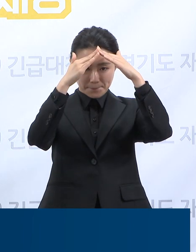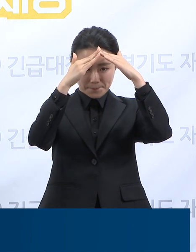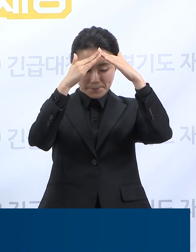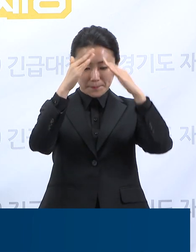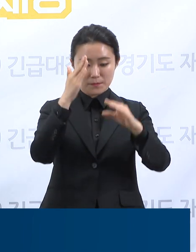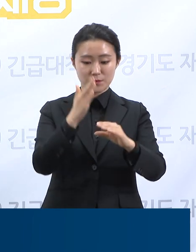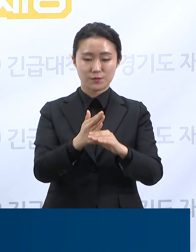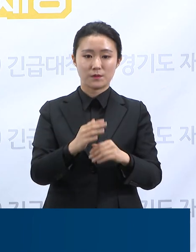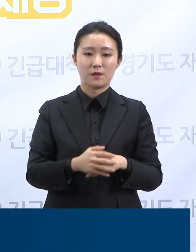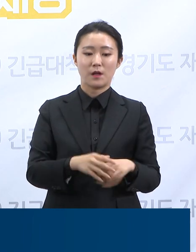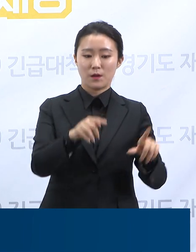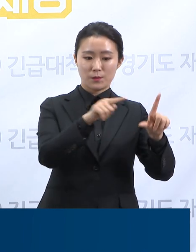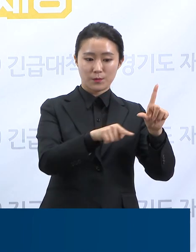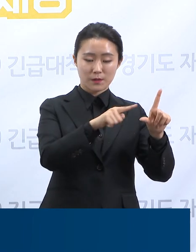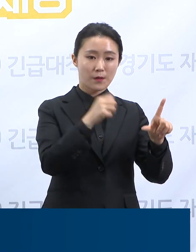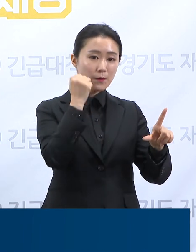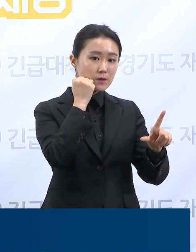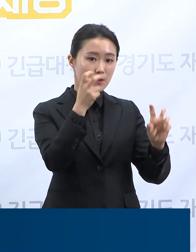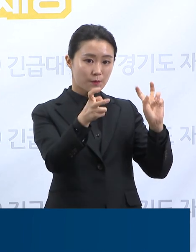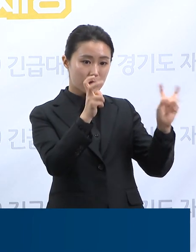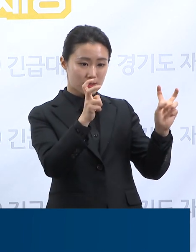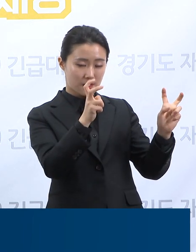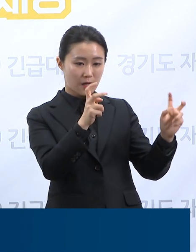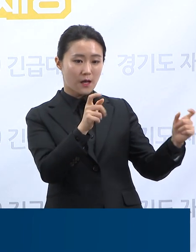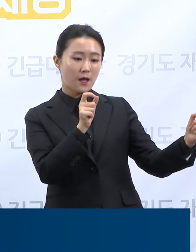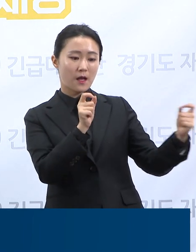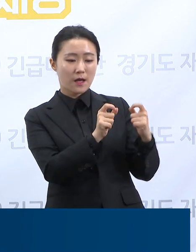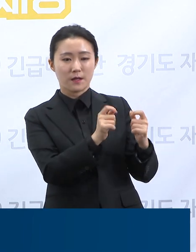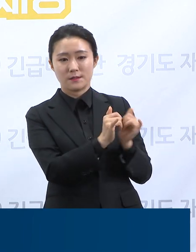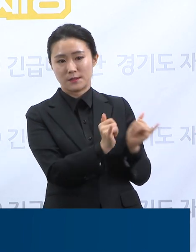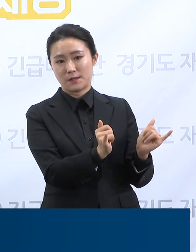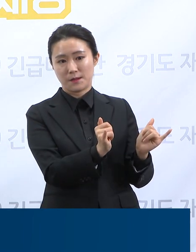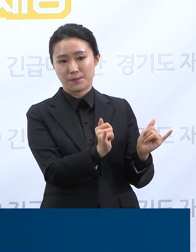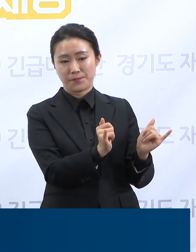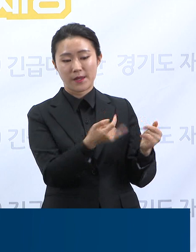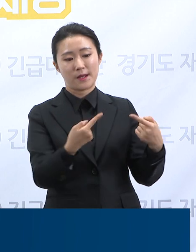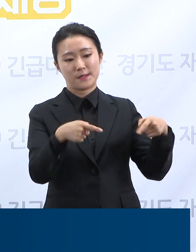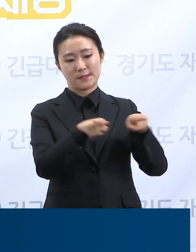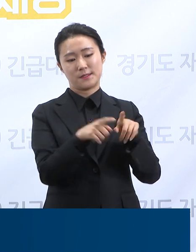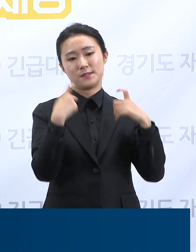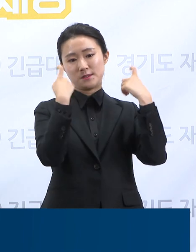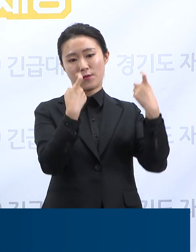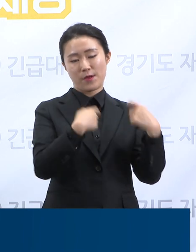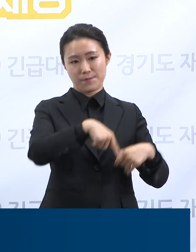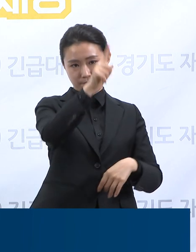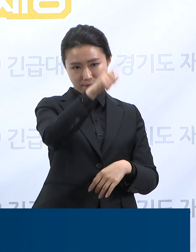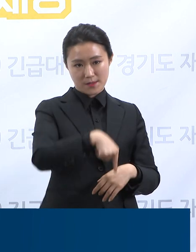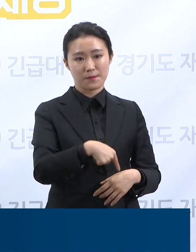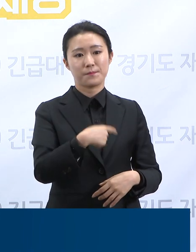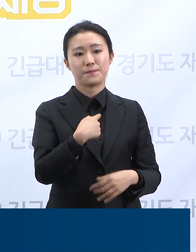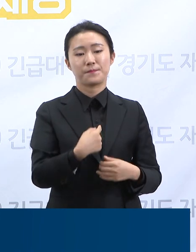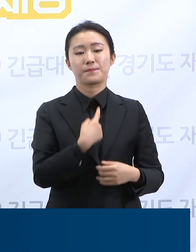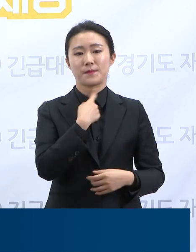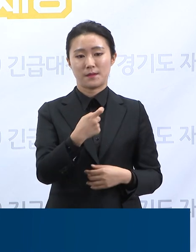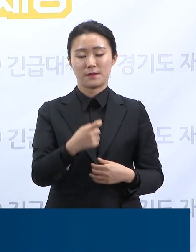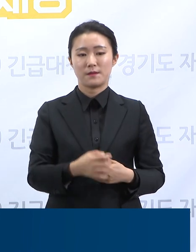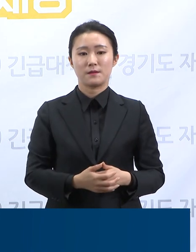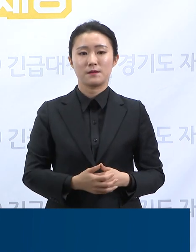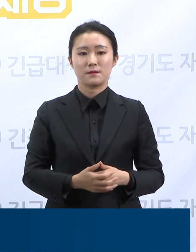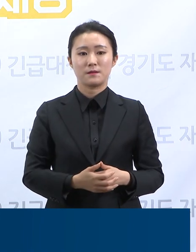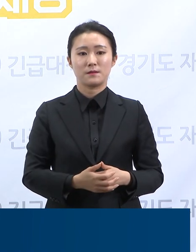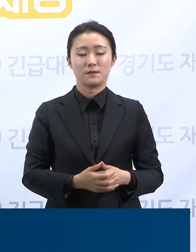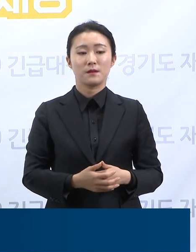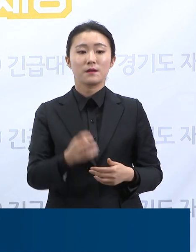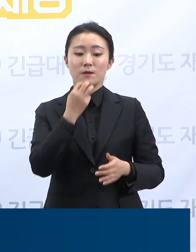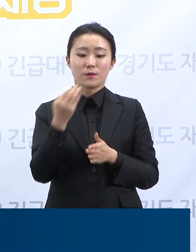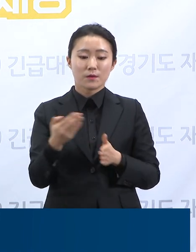받은 롯데제과 의왕물류센터 직원의 지인으로 함께 동반 여행을 다녀온 것으로 확인되었습니다. 경기도는 즉각